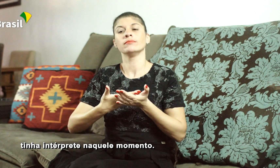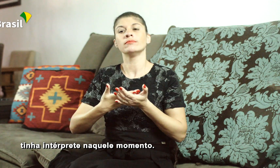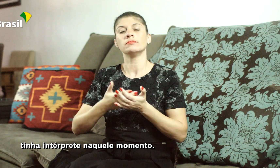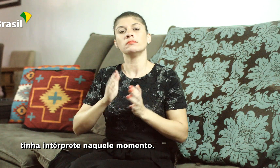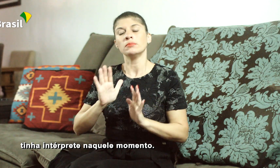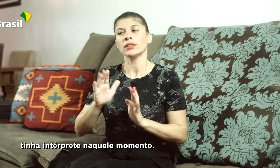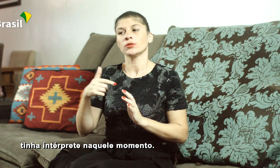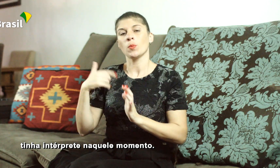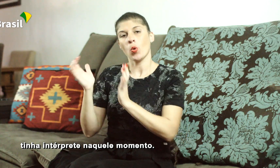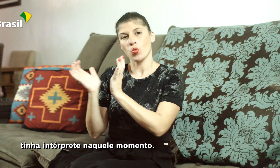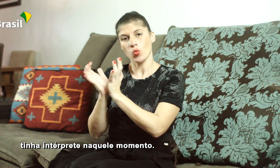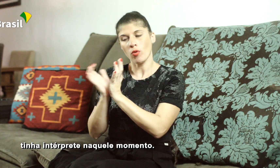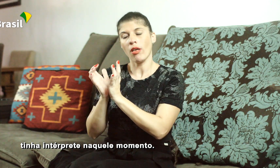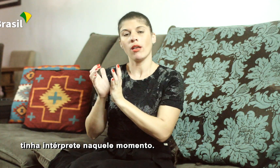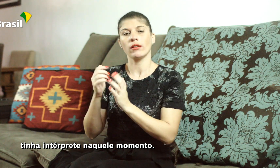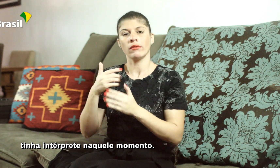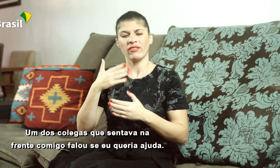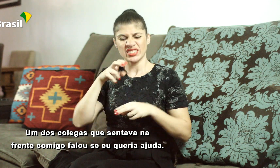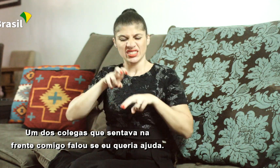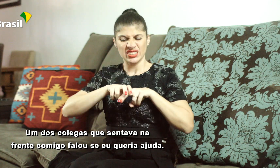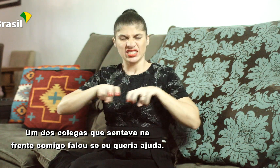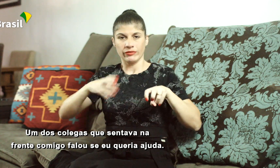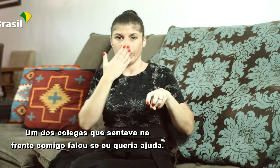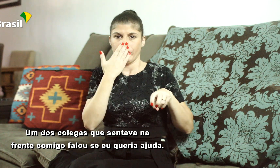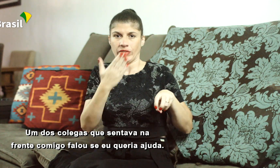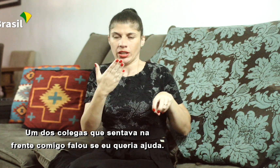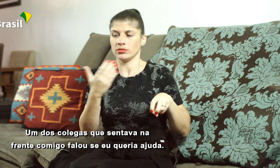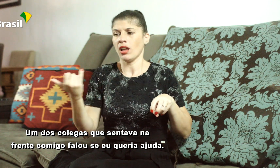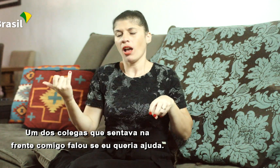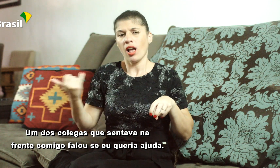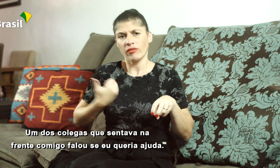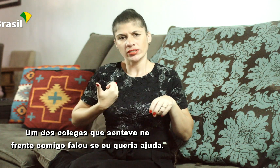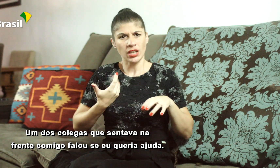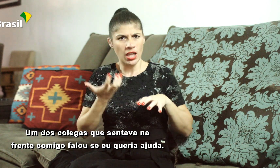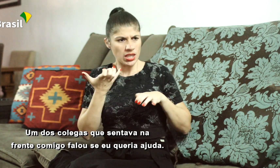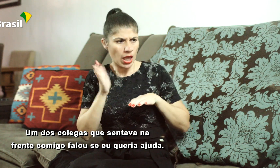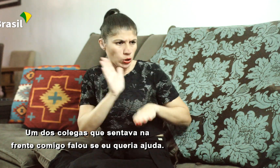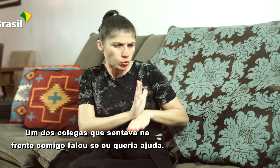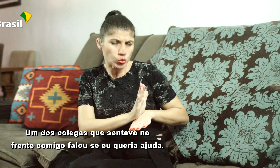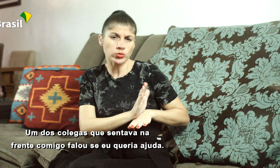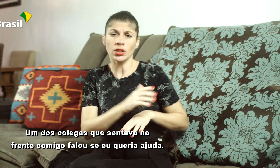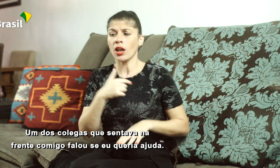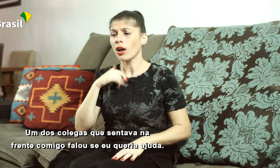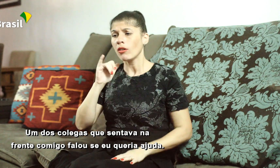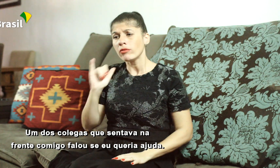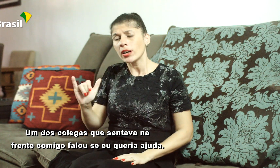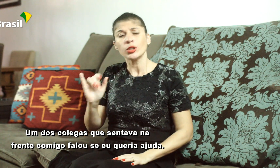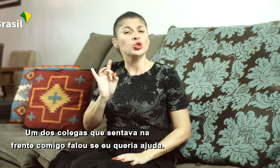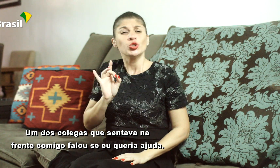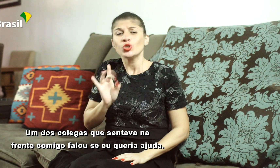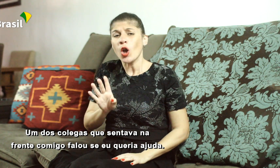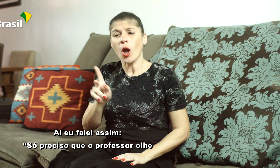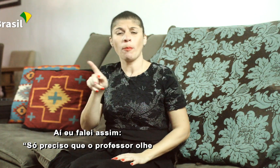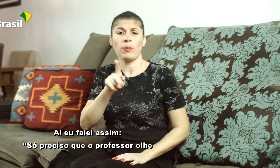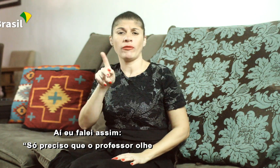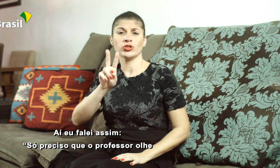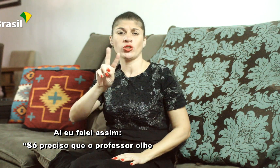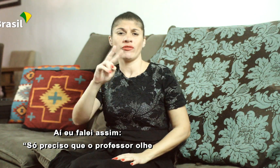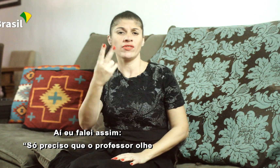tinha intérprete naquele momento. Um dos colegas que sentava na frente comigo falou se eu queria ajuda. Aí eu falei